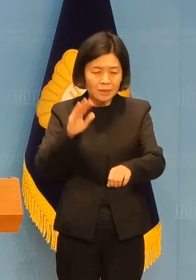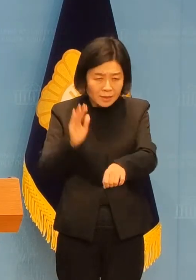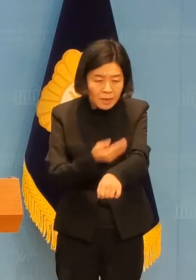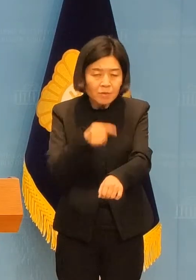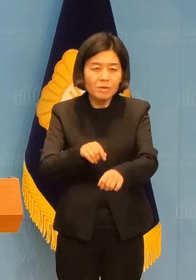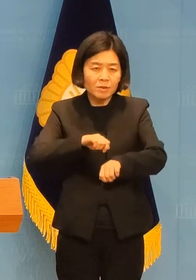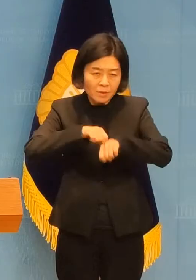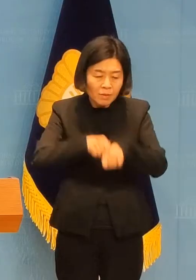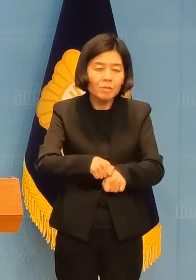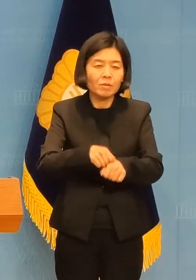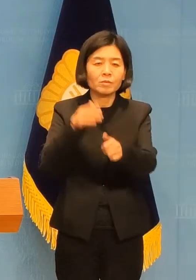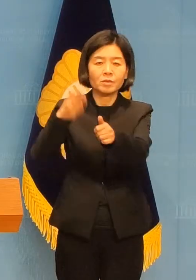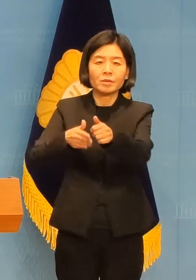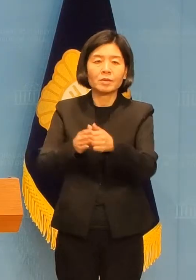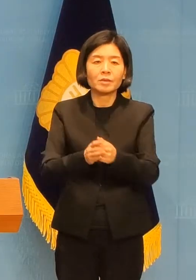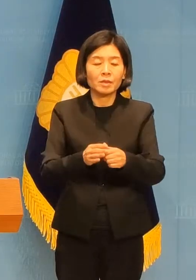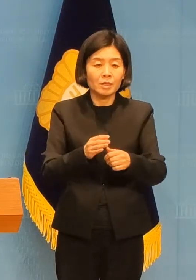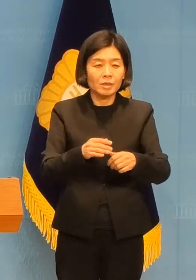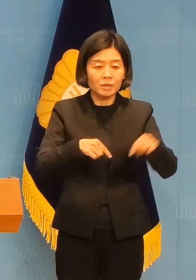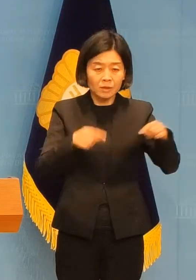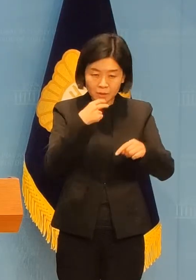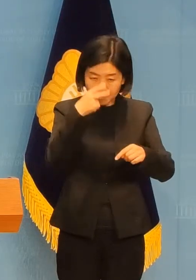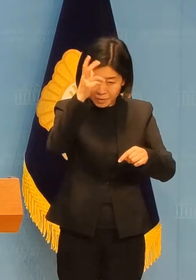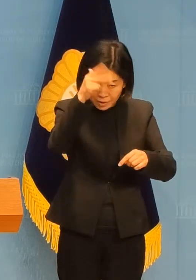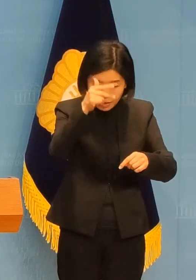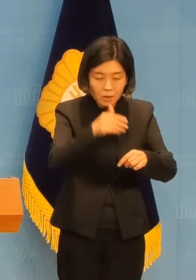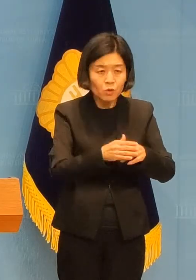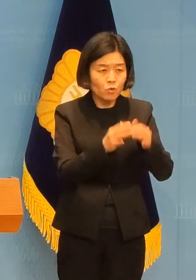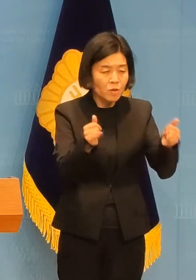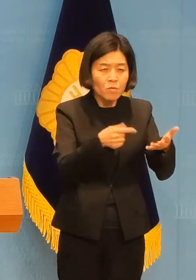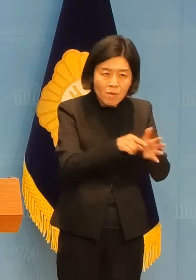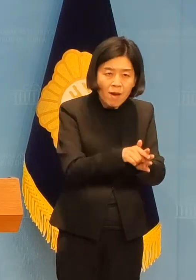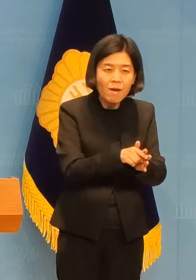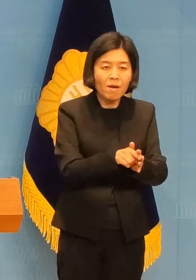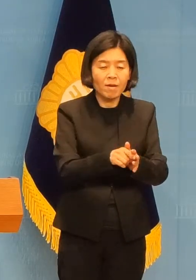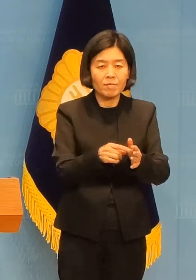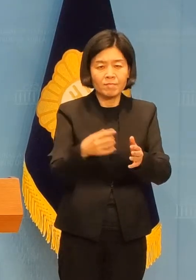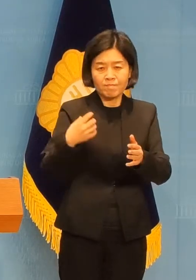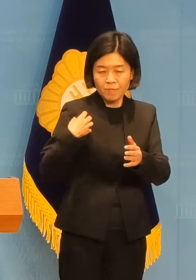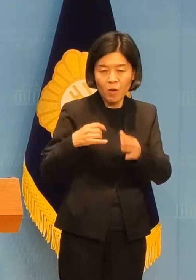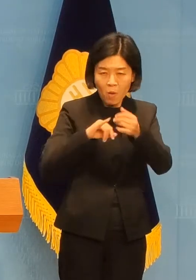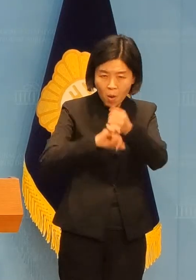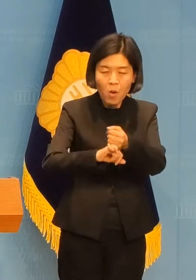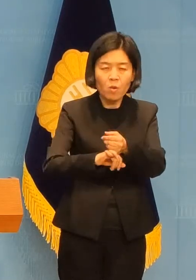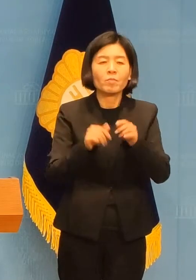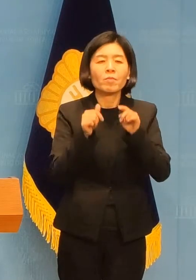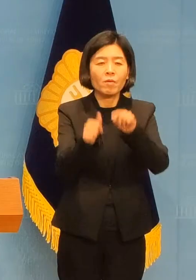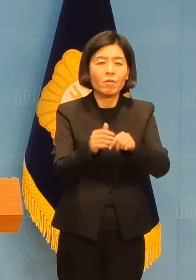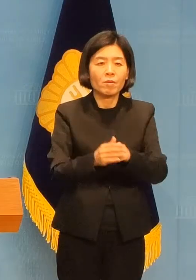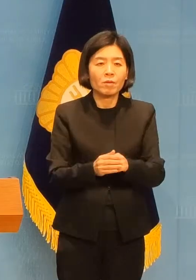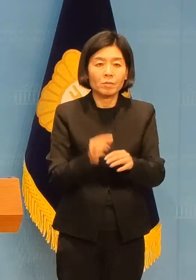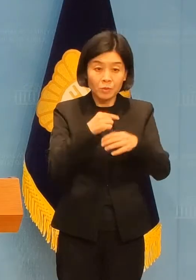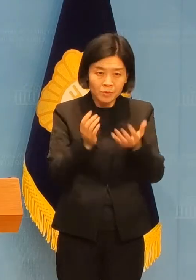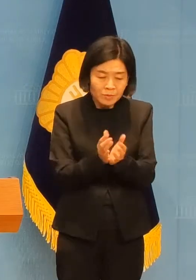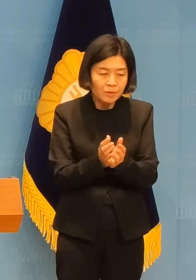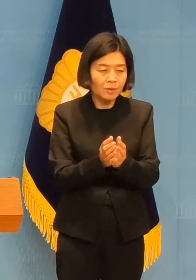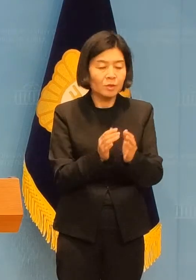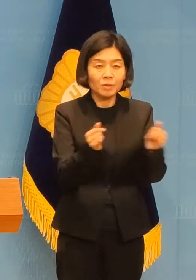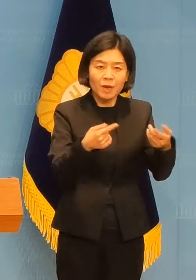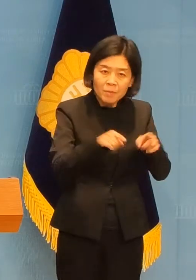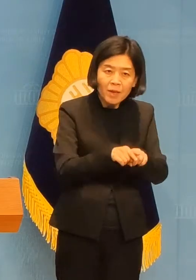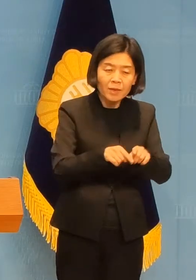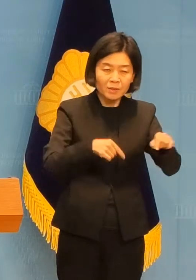정치검찰을 국민의 검찰로 만드는 일, 이것은 국민적 명령입니다. 더불어민주당은 국민과 함께 반드시